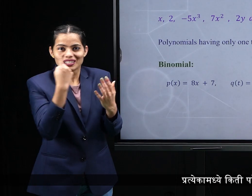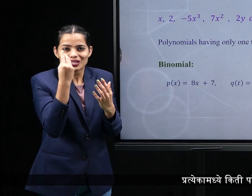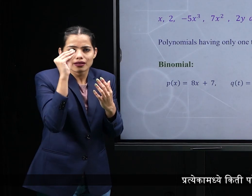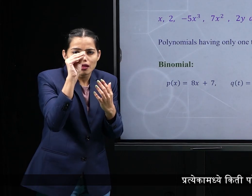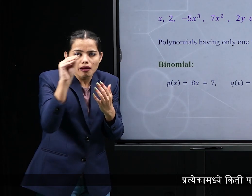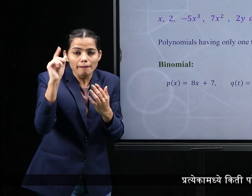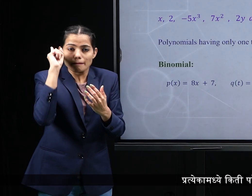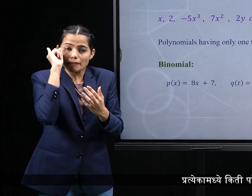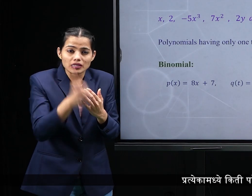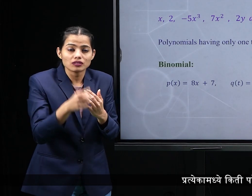प्रत्येकामध्ये किती पदे आहेत?